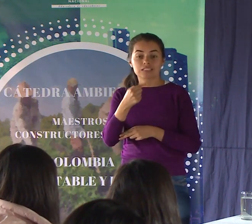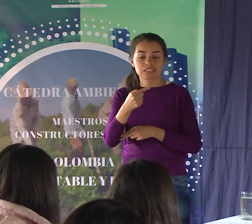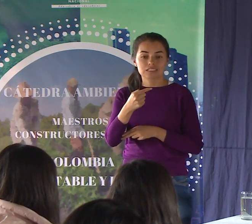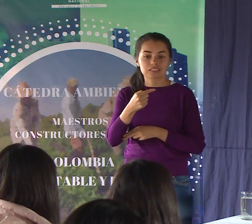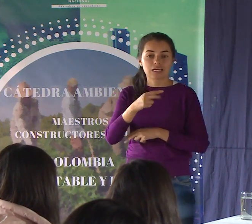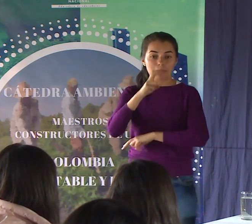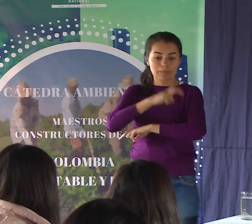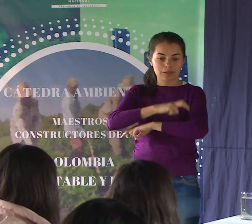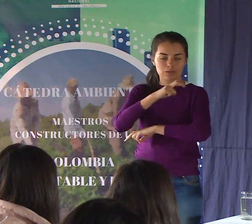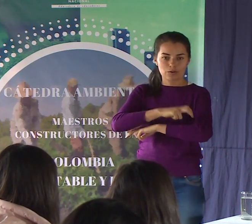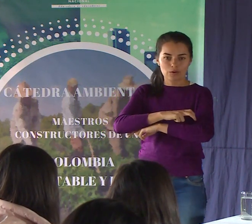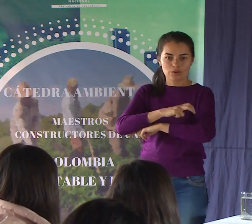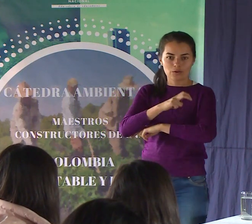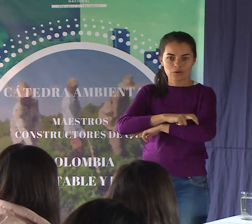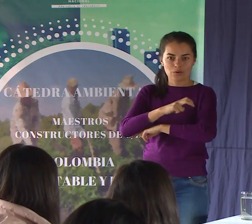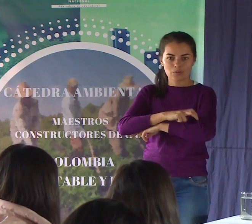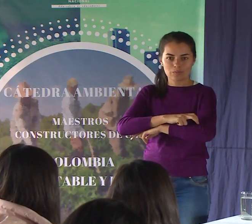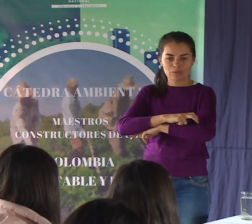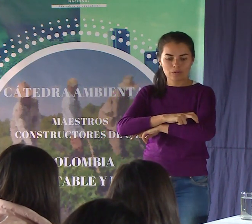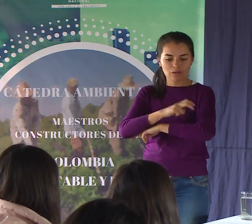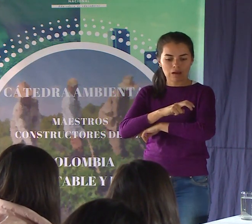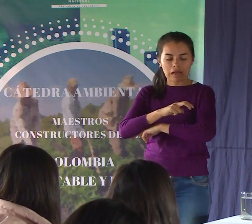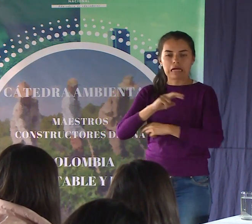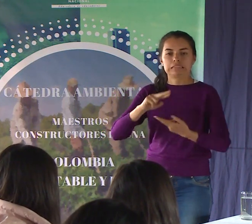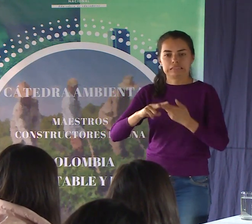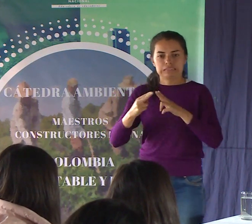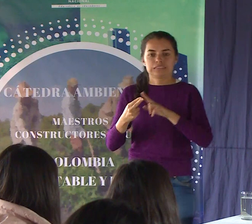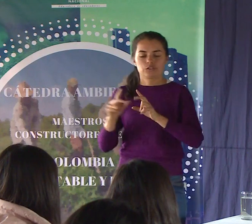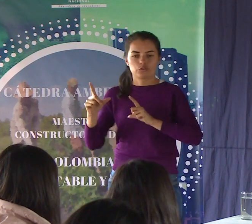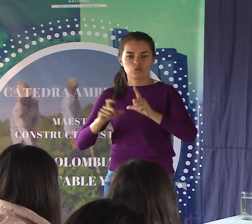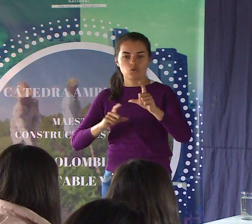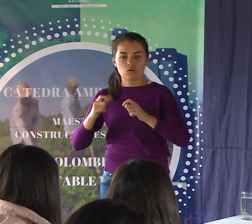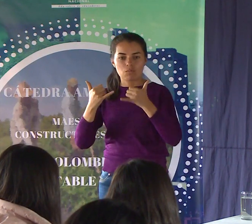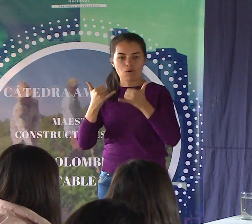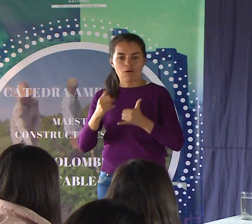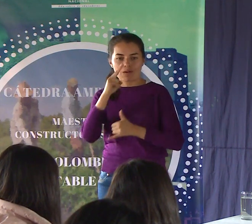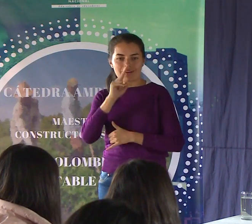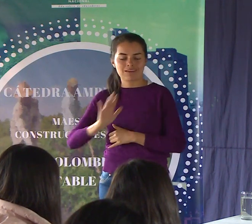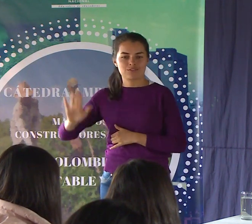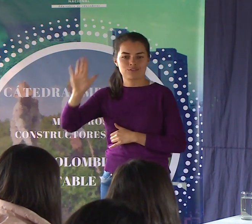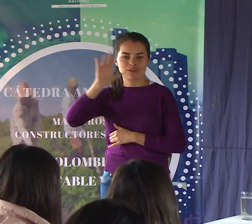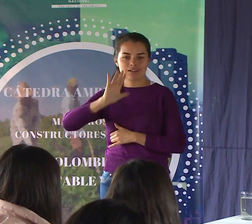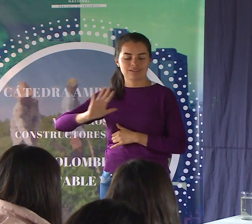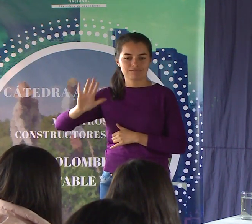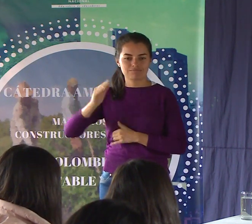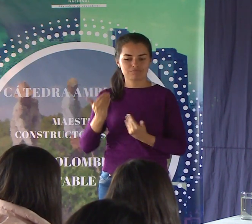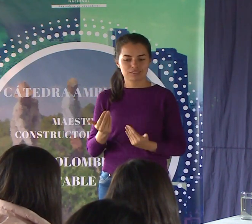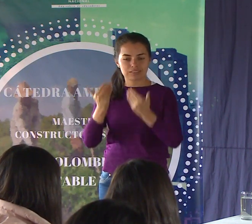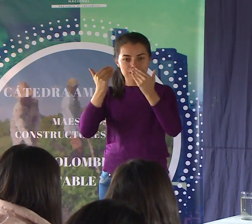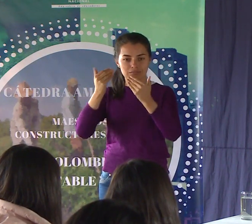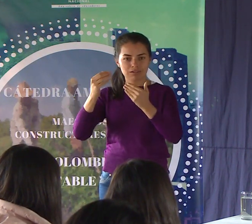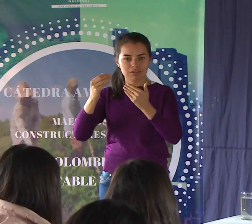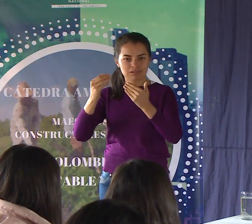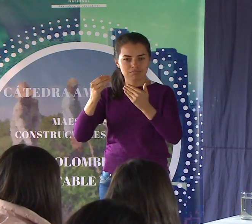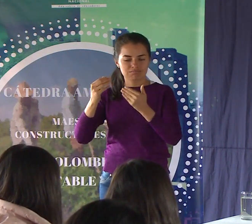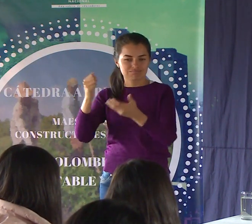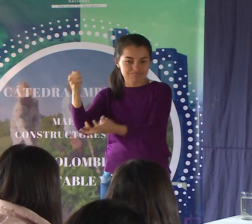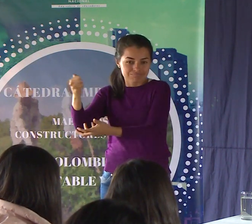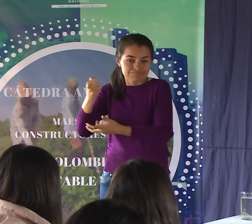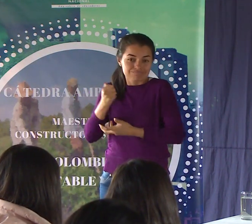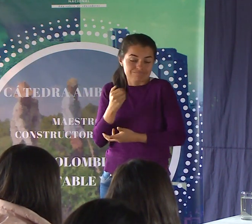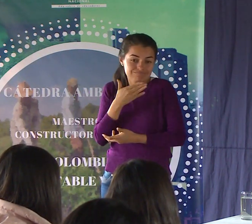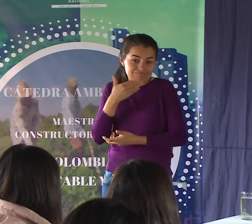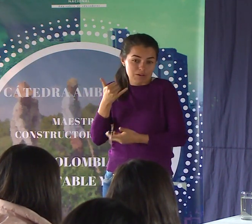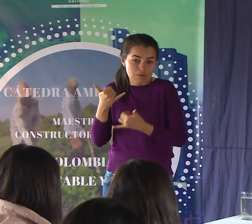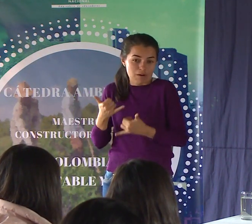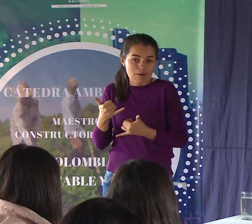el turismo como el nuevo prospecto nacional, como la nueva entrada económica fuerte en nuestro país. Eso nos tiene que